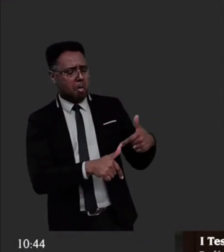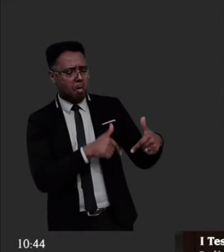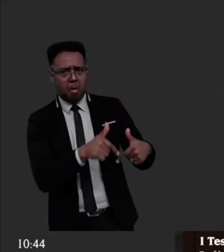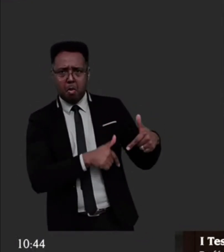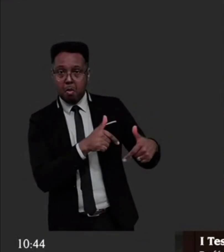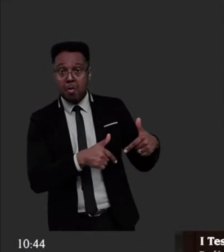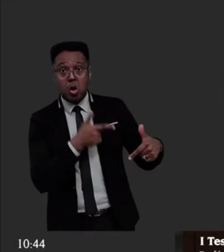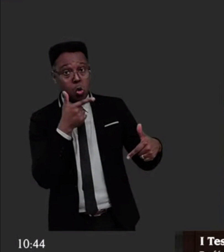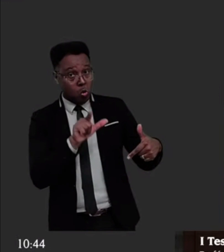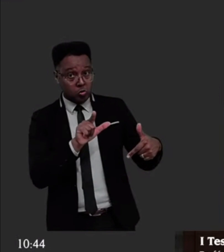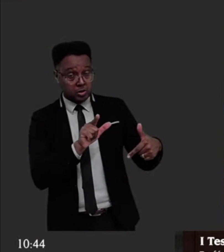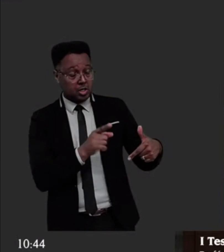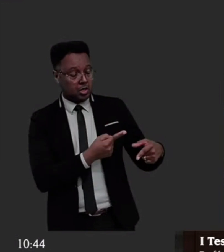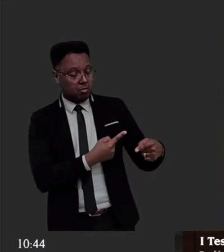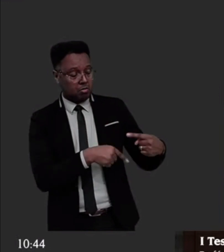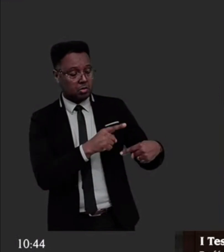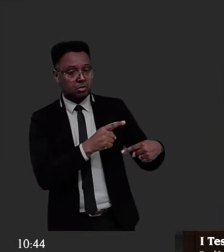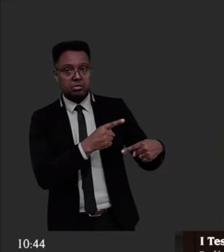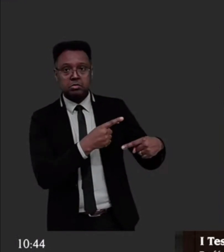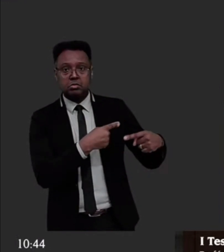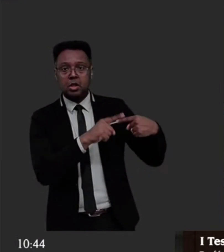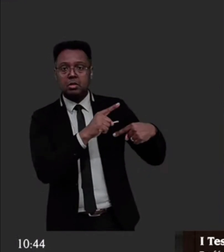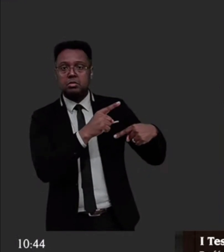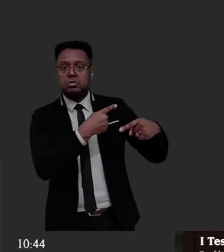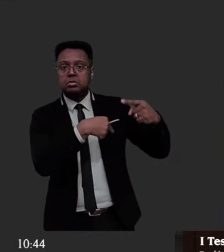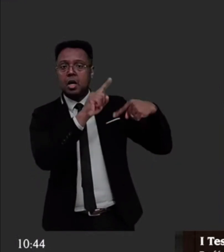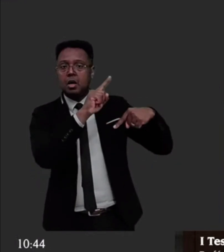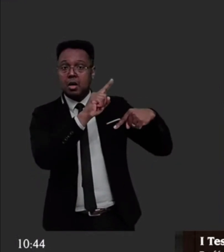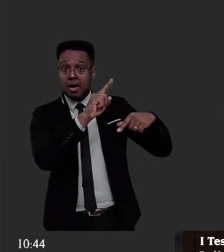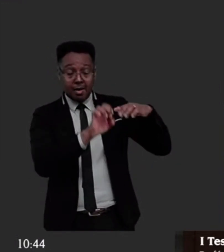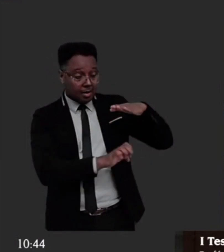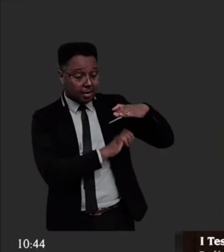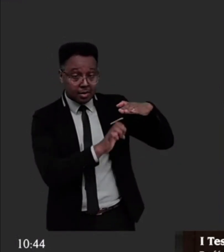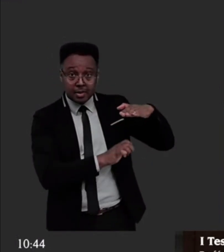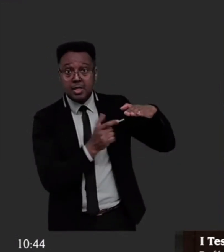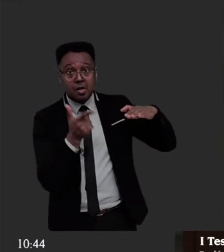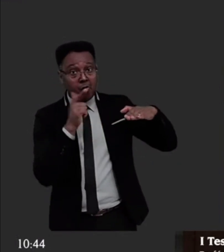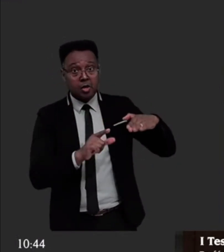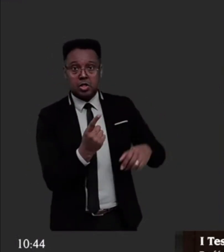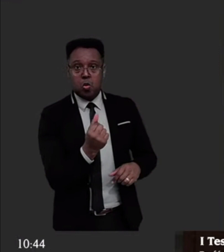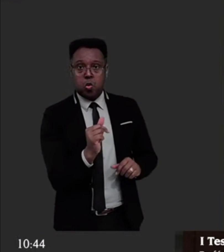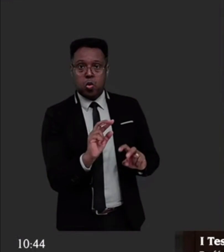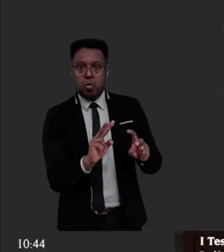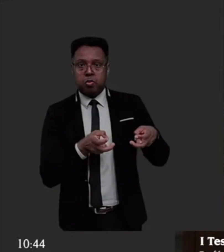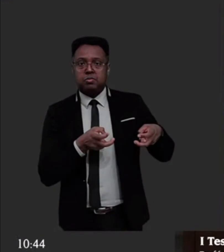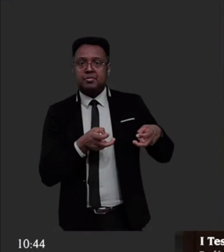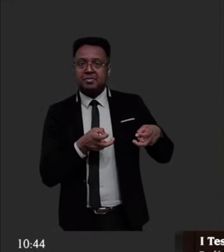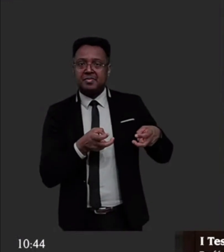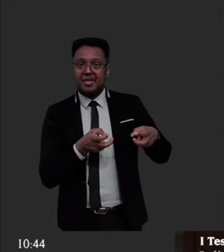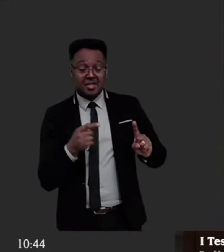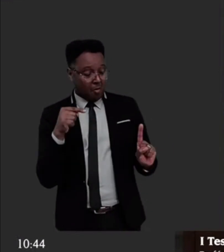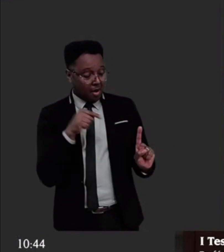profissional e é de lucro àquela empresa, ele pode ser agraciado